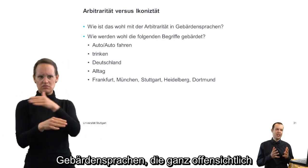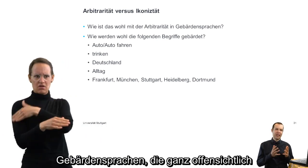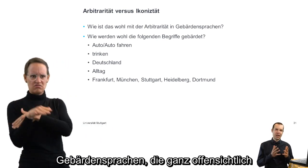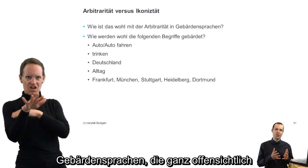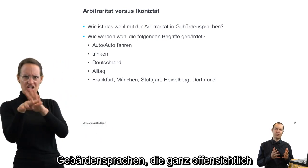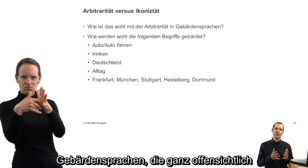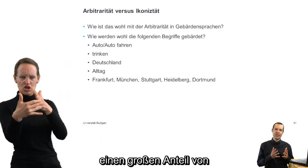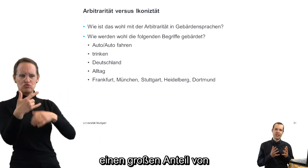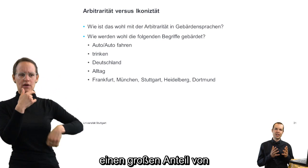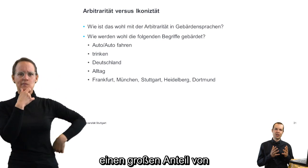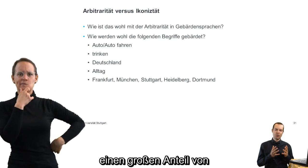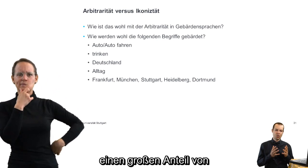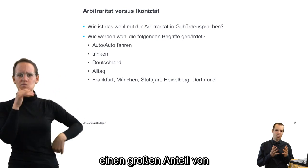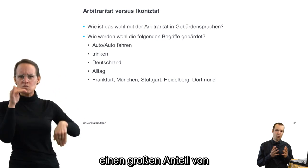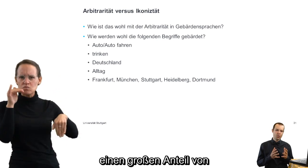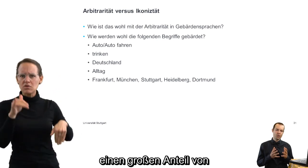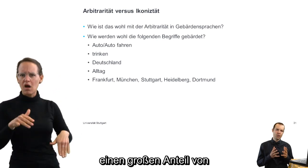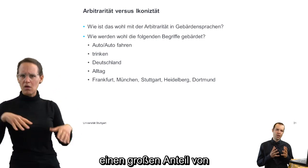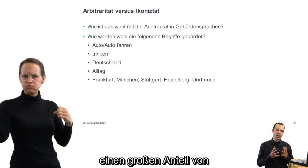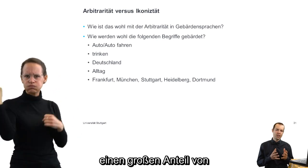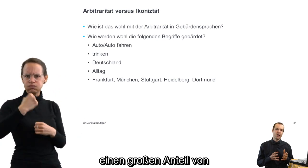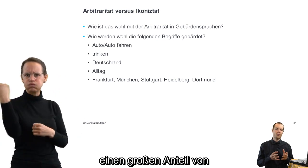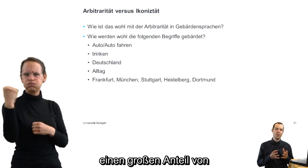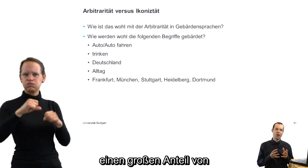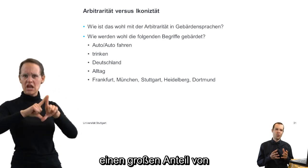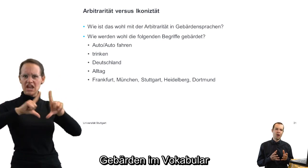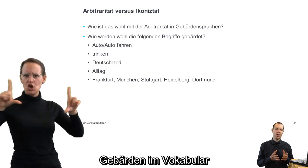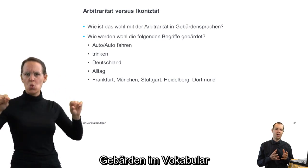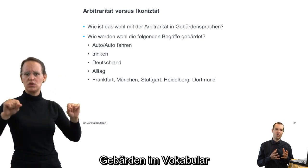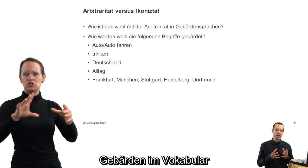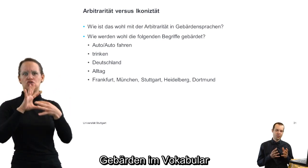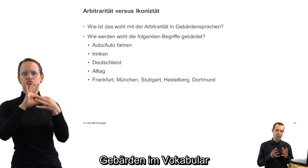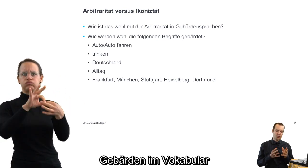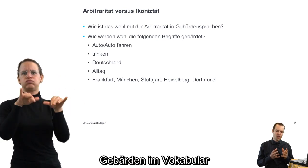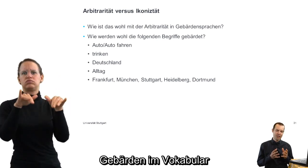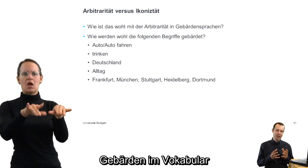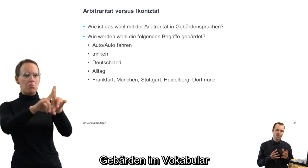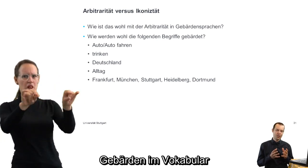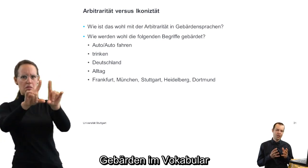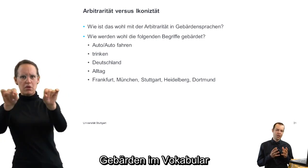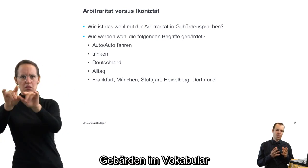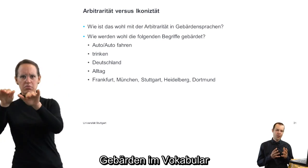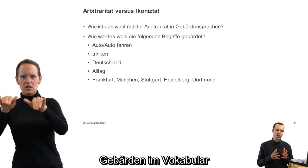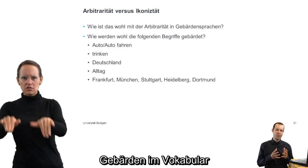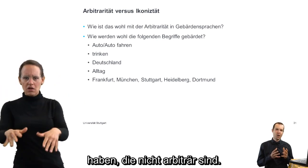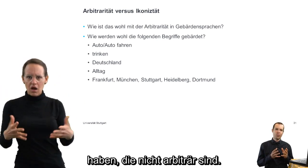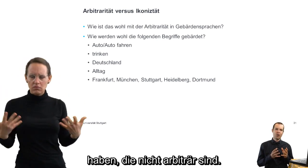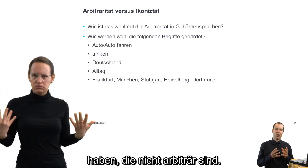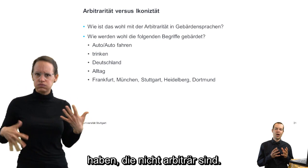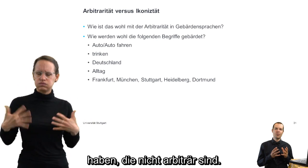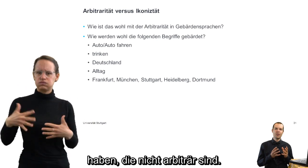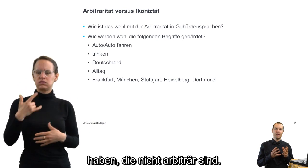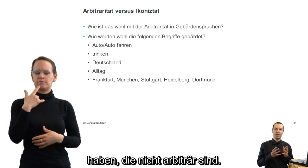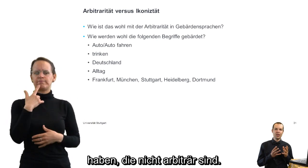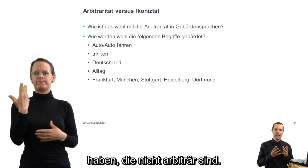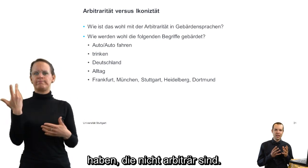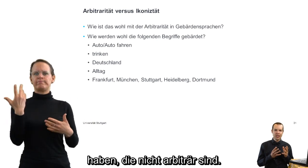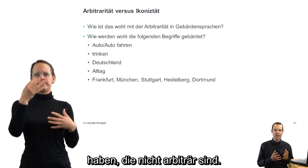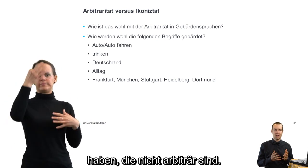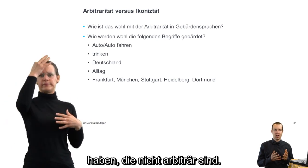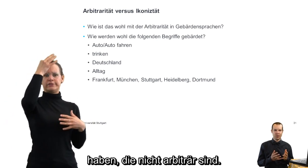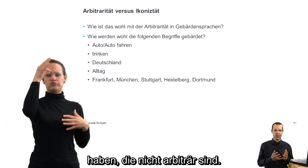Gebärdensprachen, die ganz offensichtlich einen großen Teil von Gebärden im Vokabular haben, die